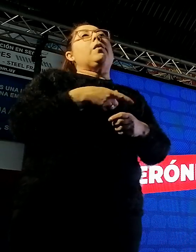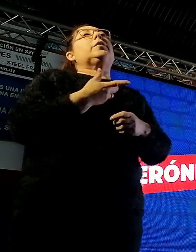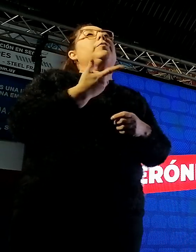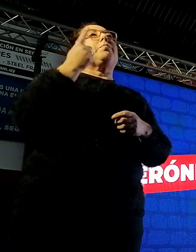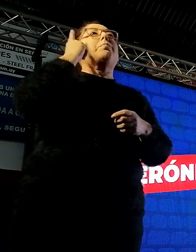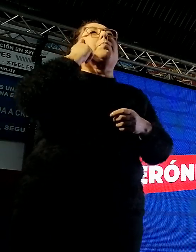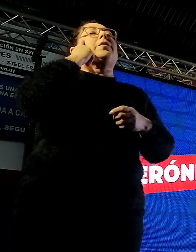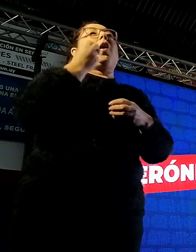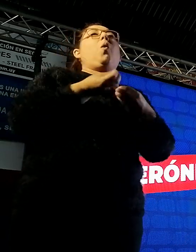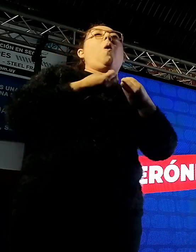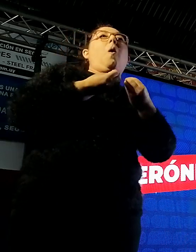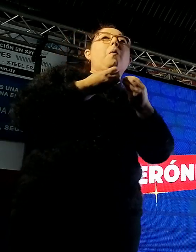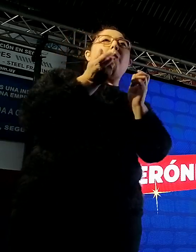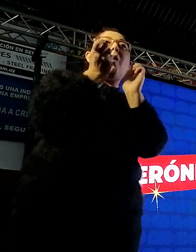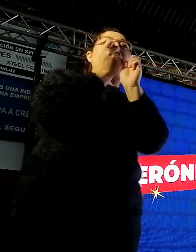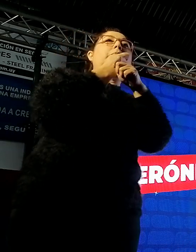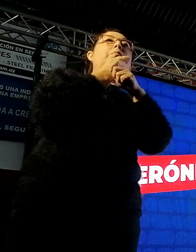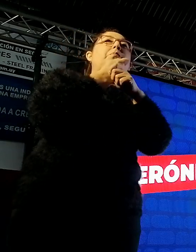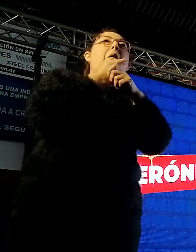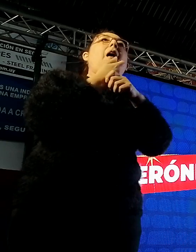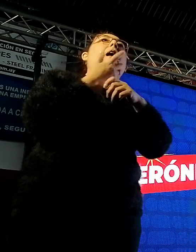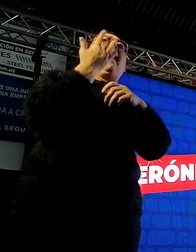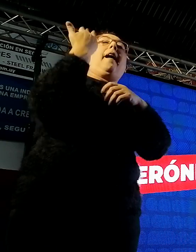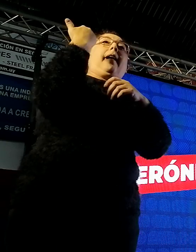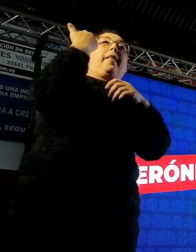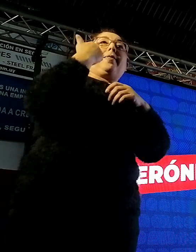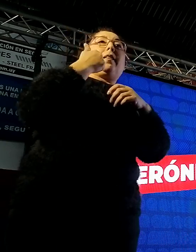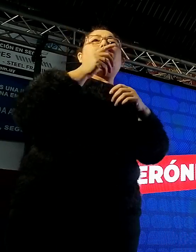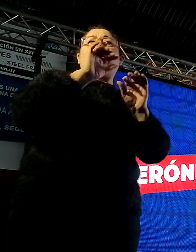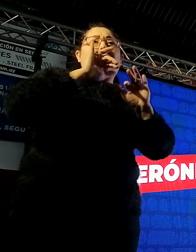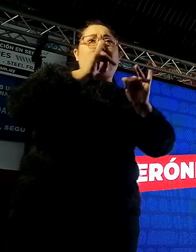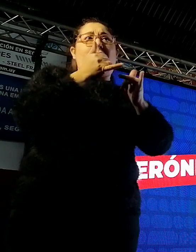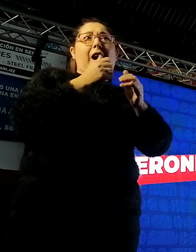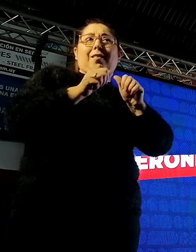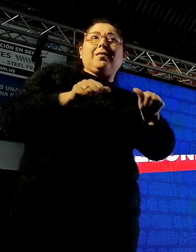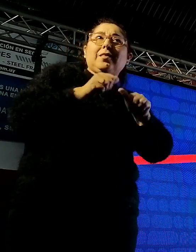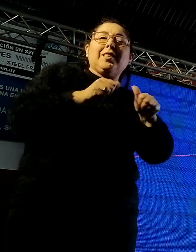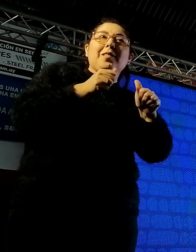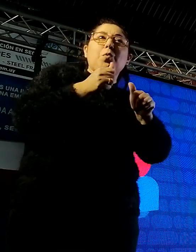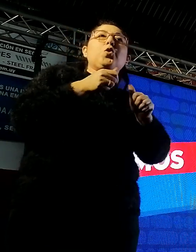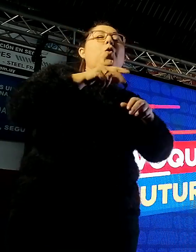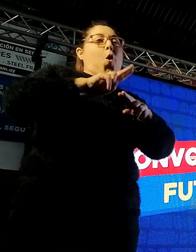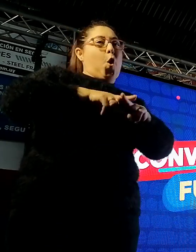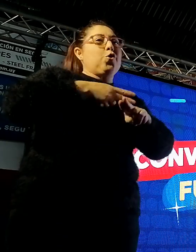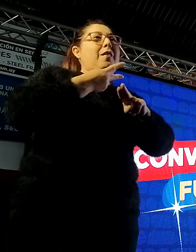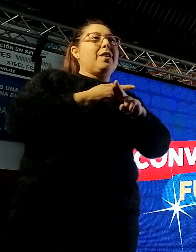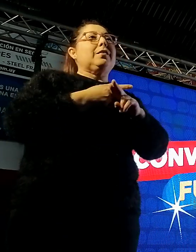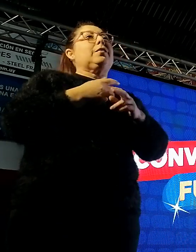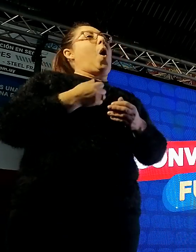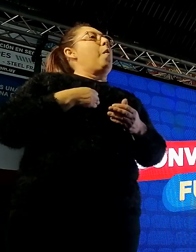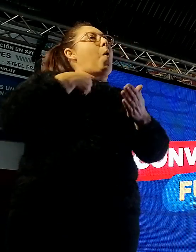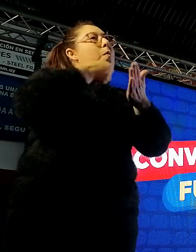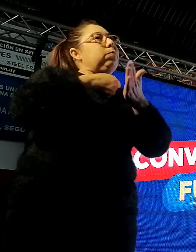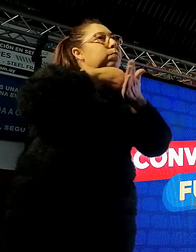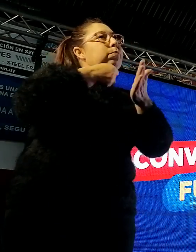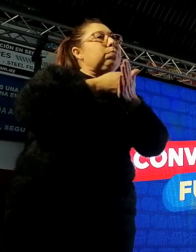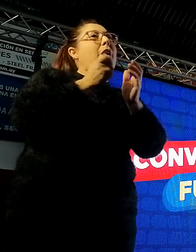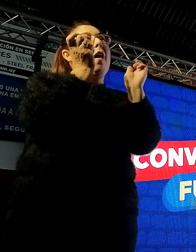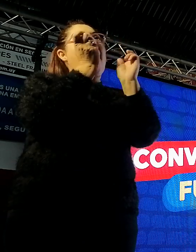pensar en cómo transformamos incluso las transformaciones que nosotros mismos llevamos adelante Hoy tenemos un nuevo empuje transformador